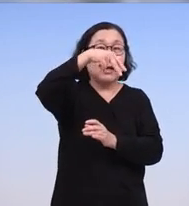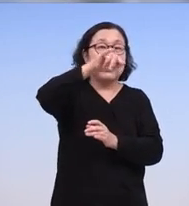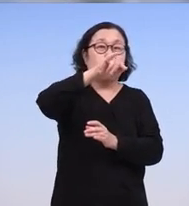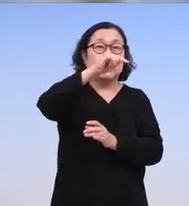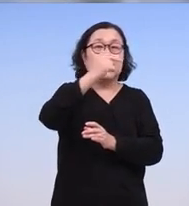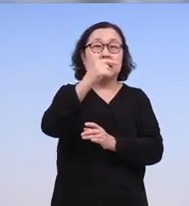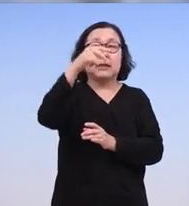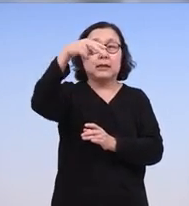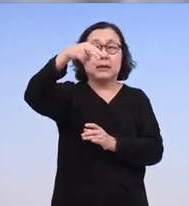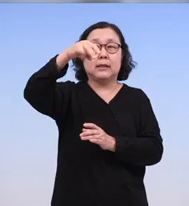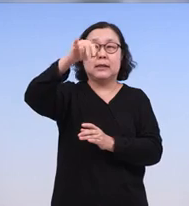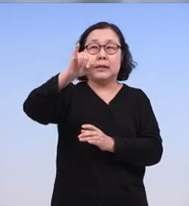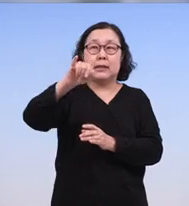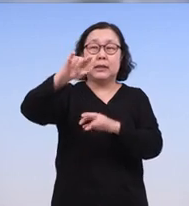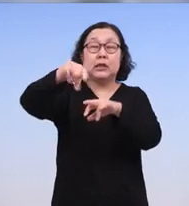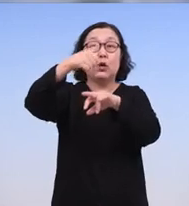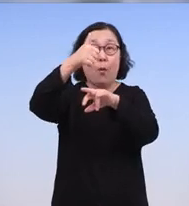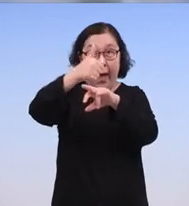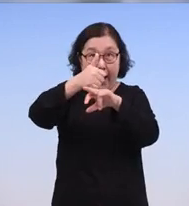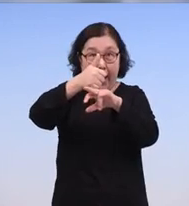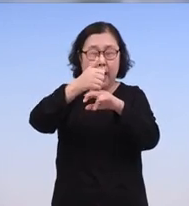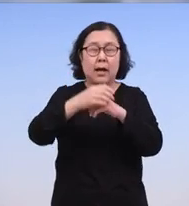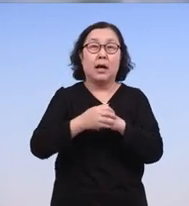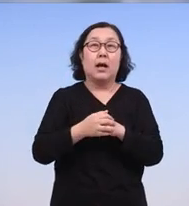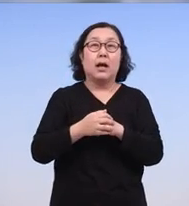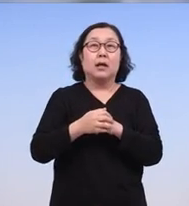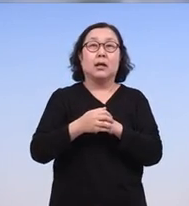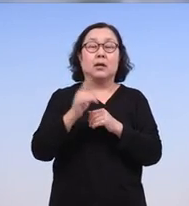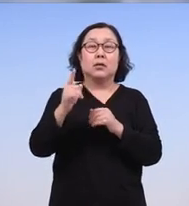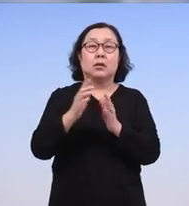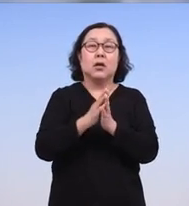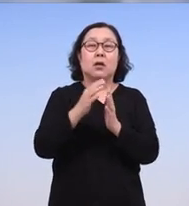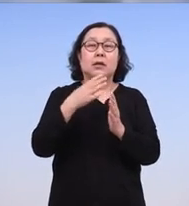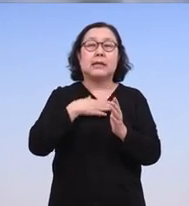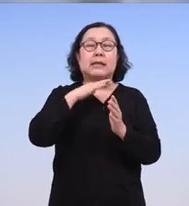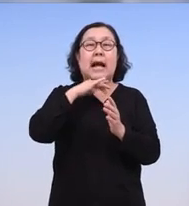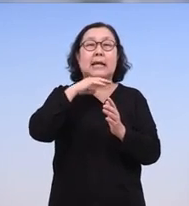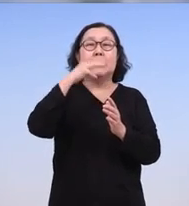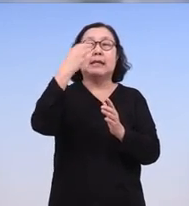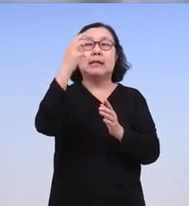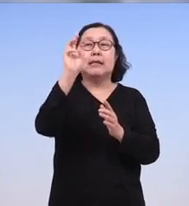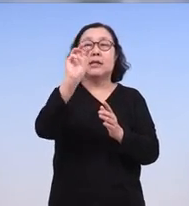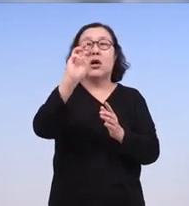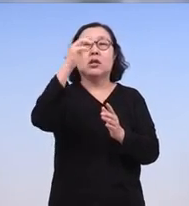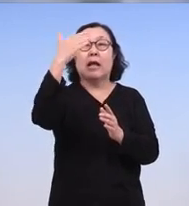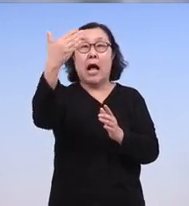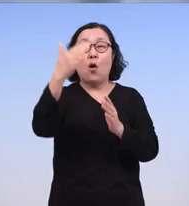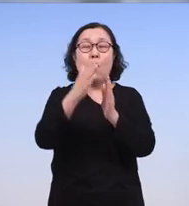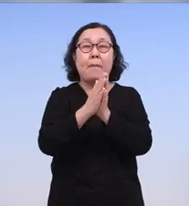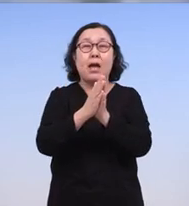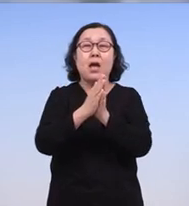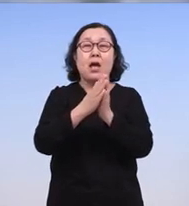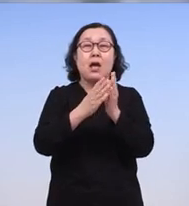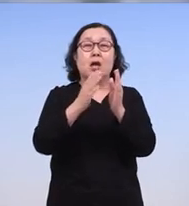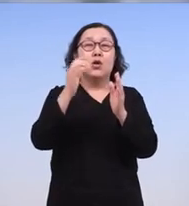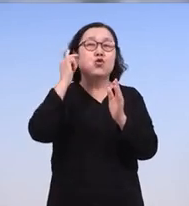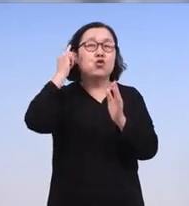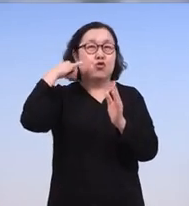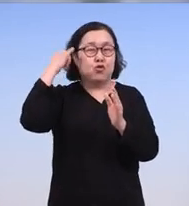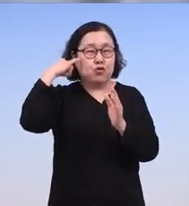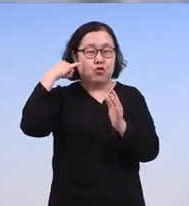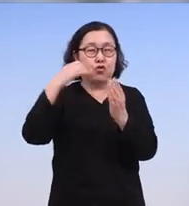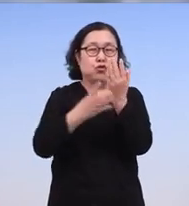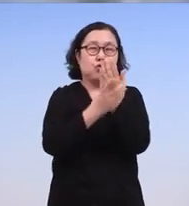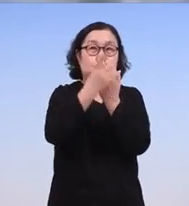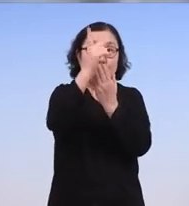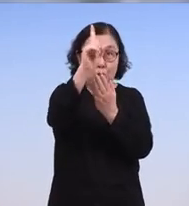아닙니까? 진시황은 39살에 천하를 통일한 인물입니다. 대단한 사람입니다. 그런데 이렇게